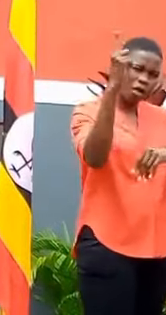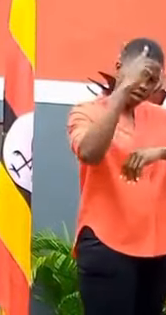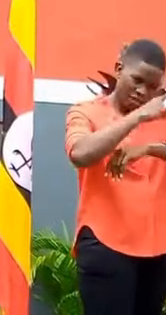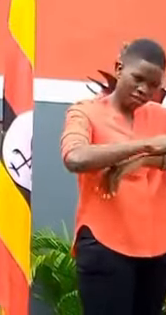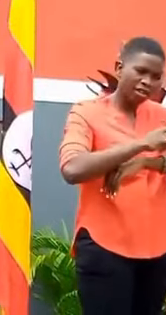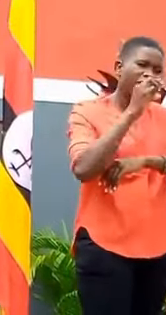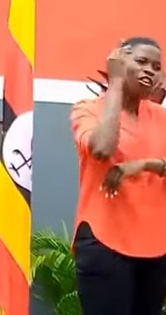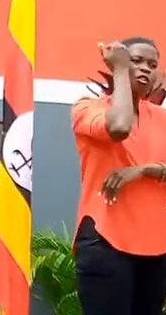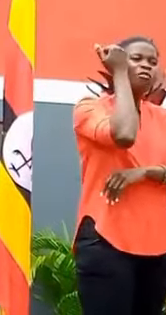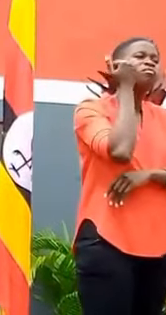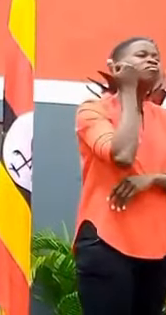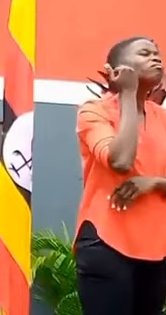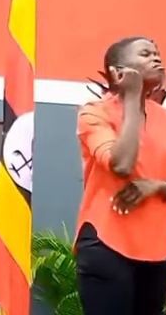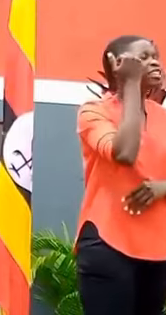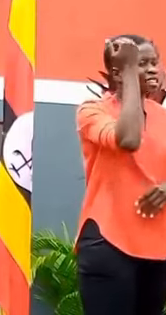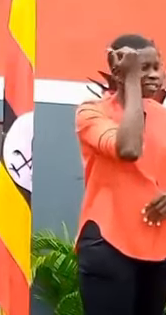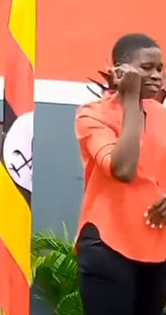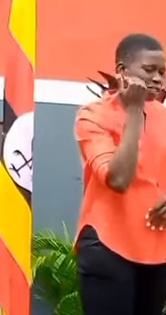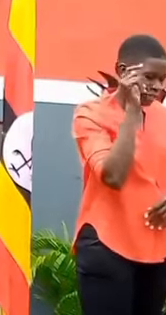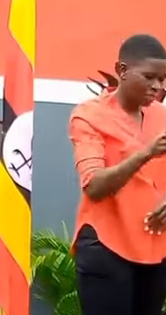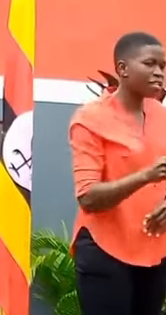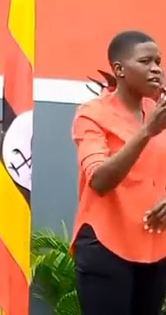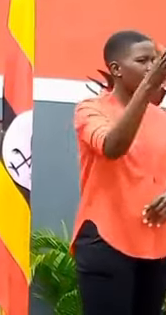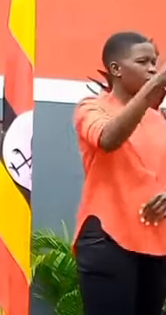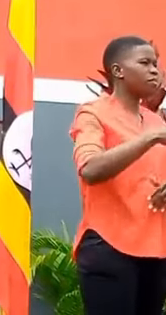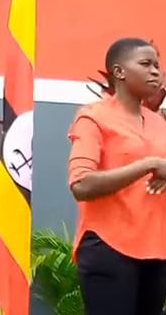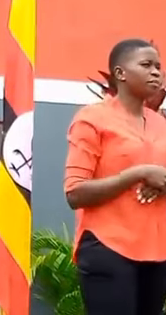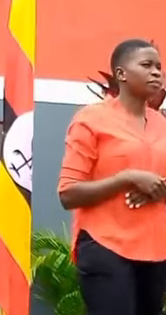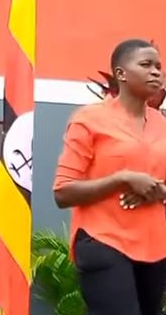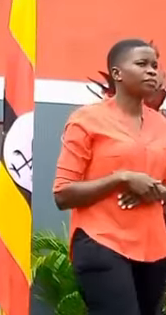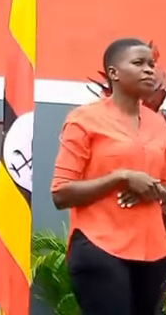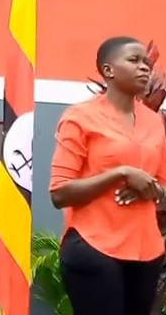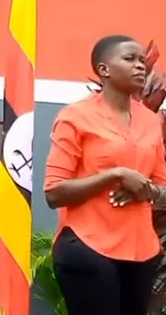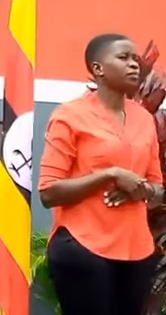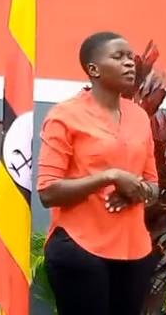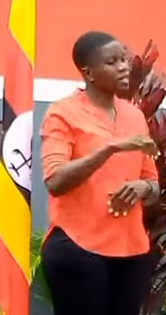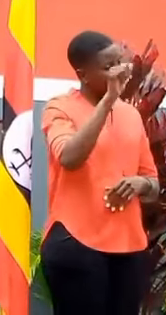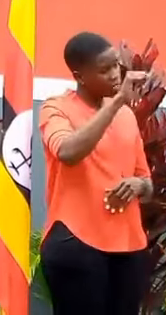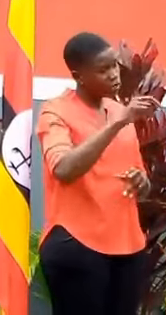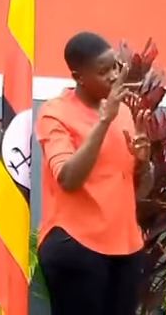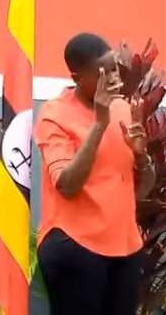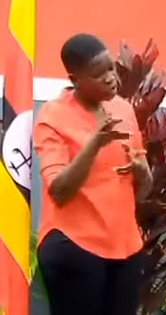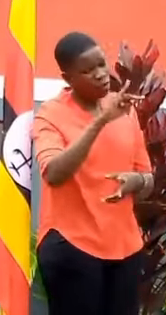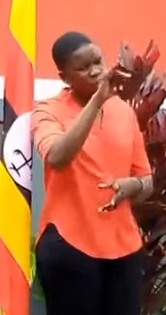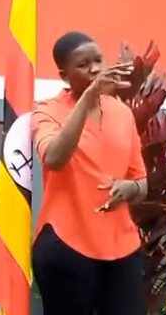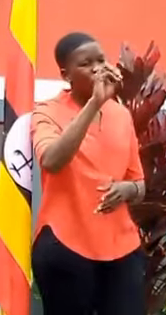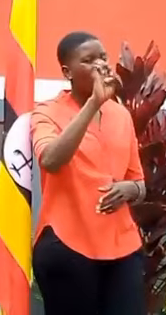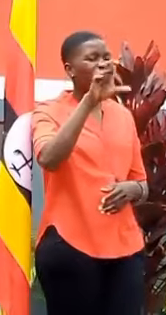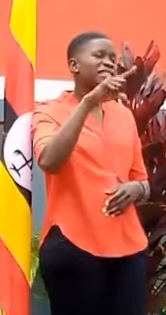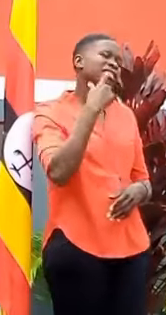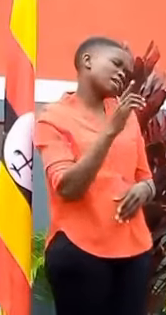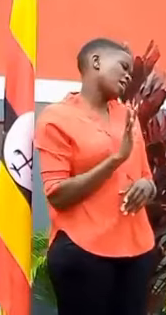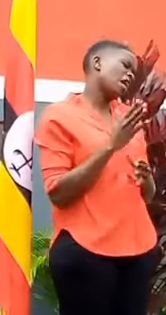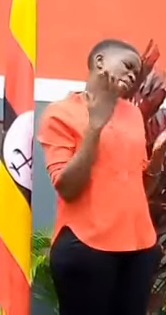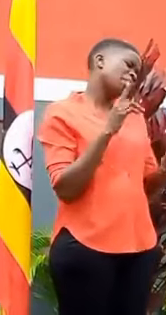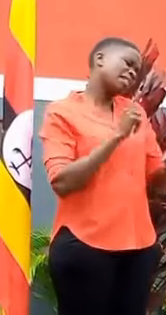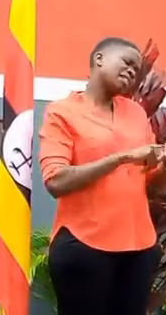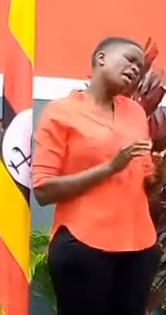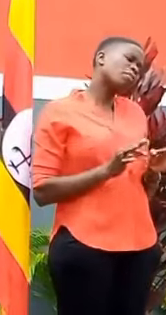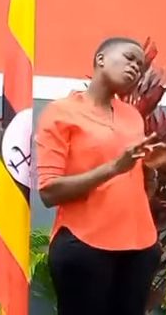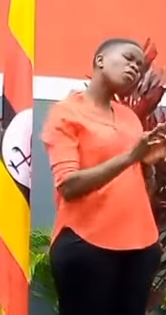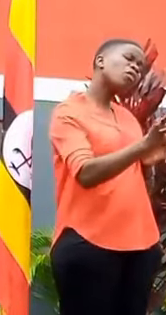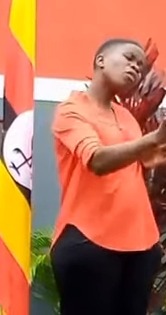day. Bajja kubisasulira. Nga ono Bosenyonyi bw'agambye, kiyinza okutwala akabanga